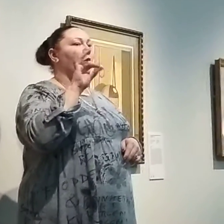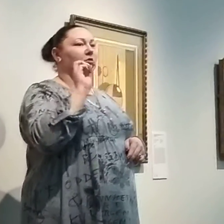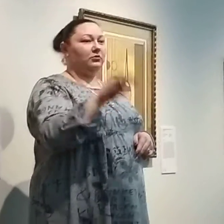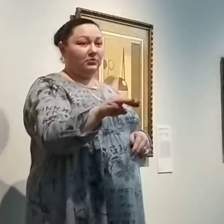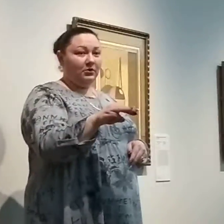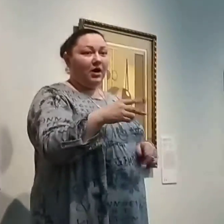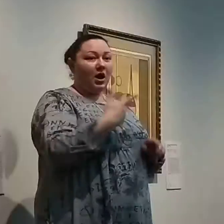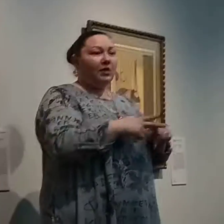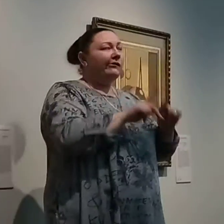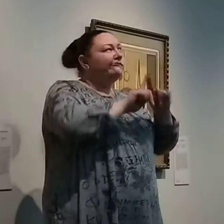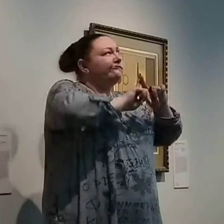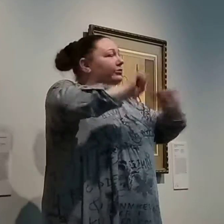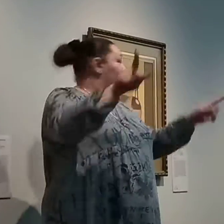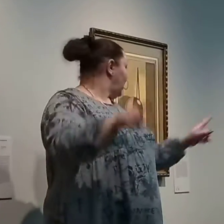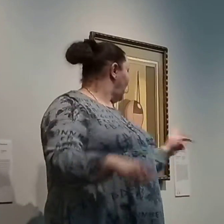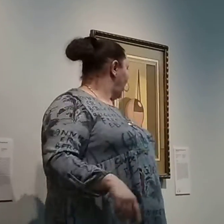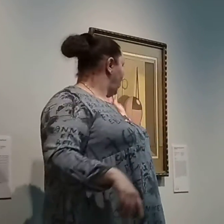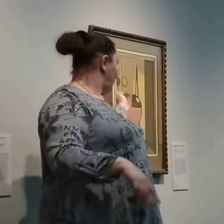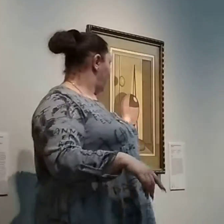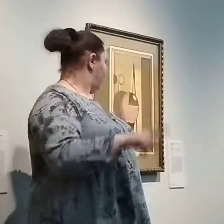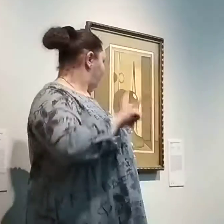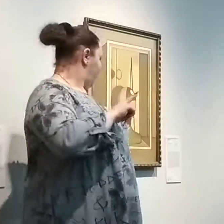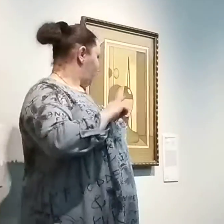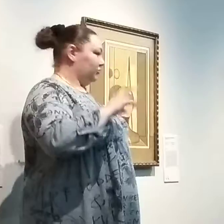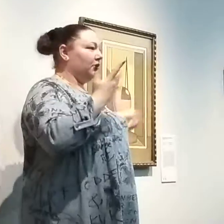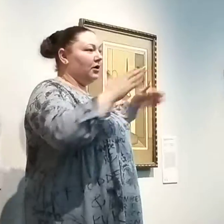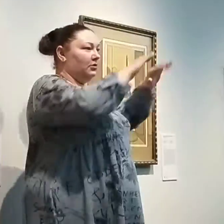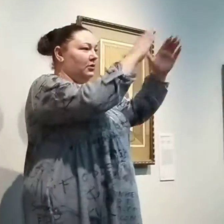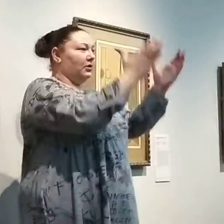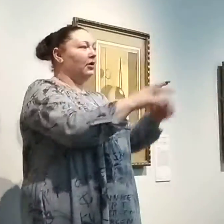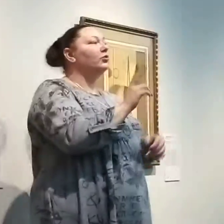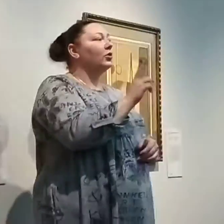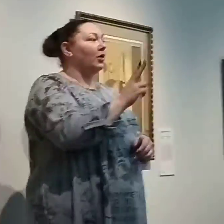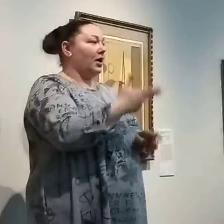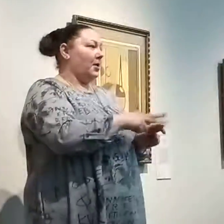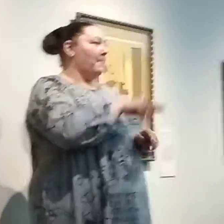необычный предмет. В центре манекен, мы видим с вами, что он женский,